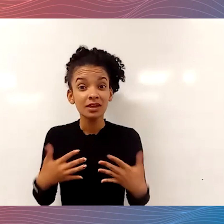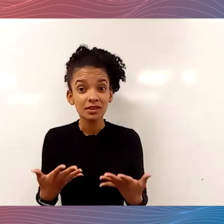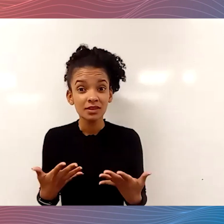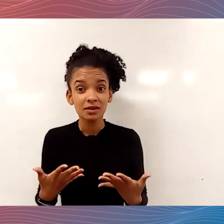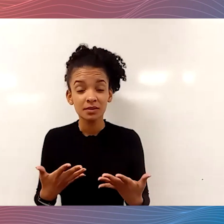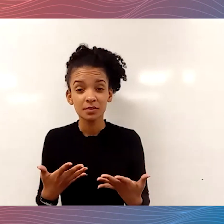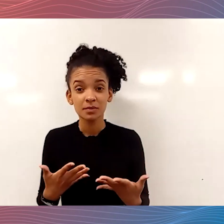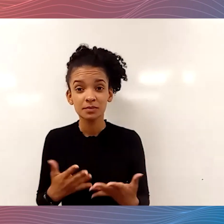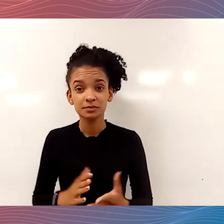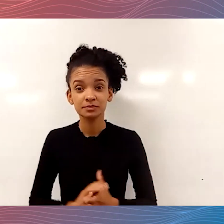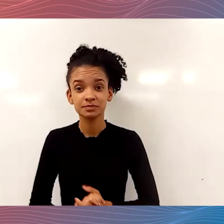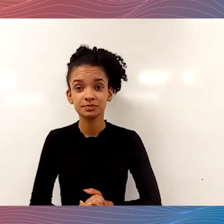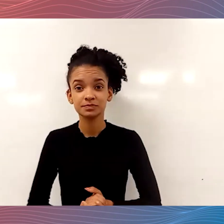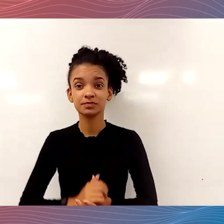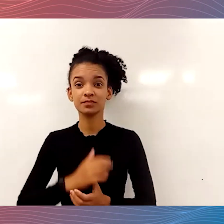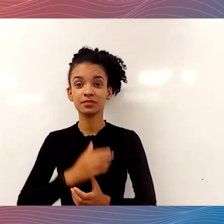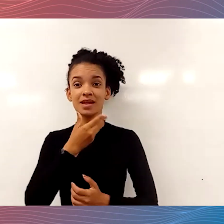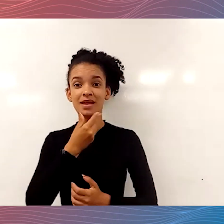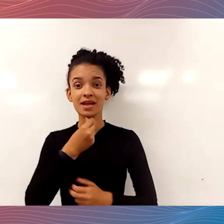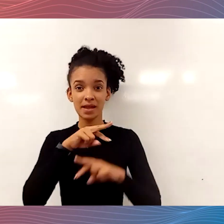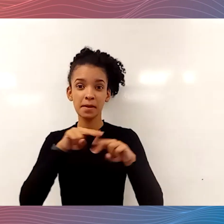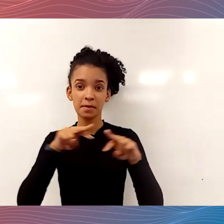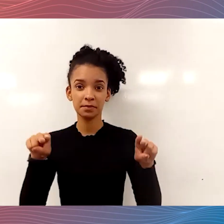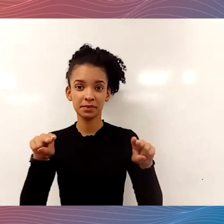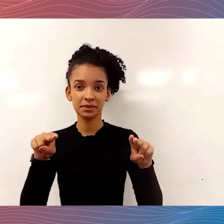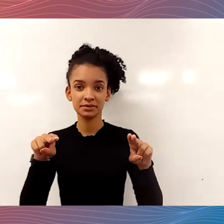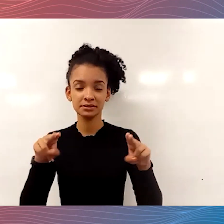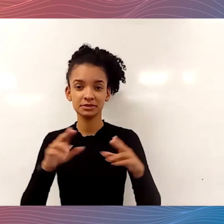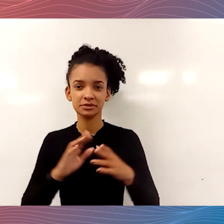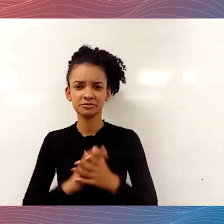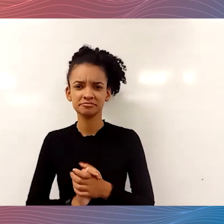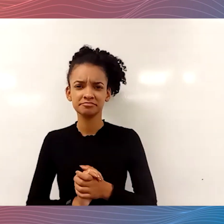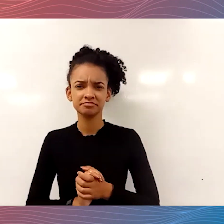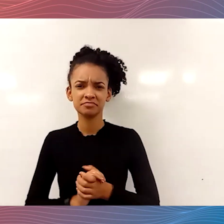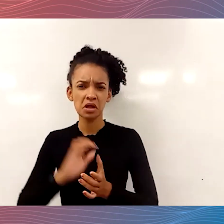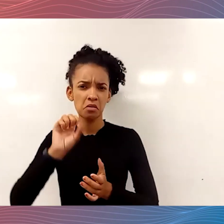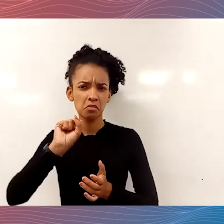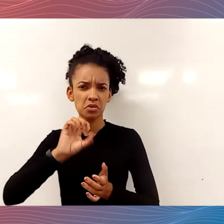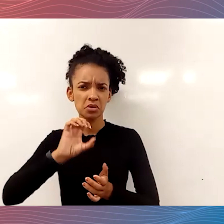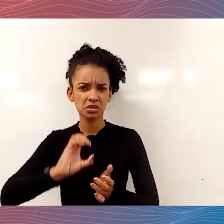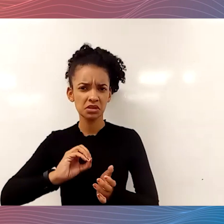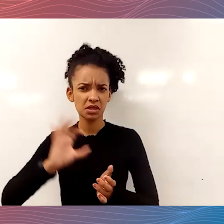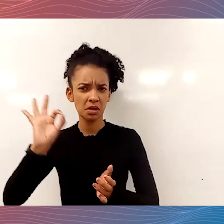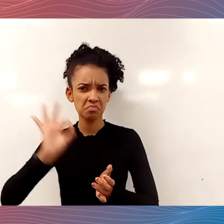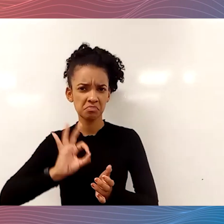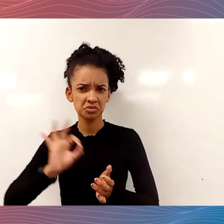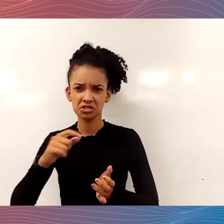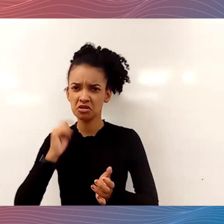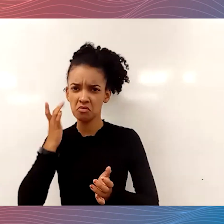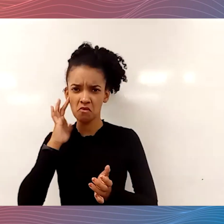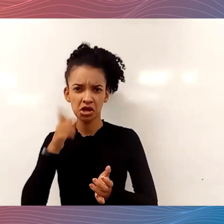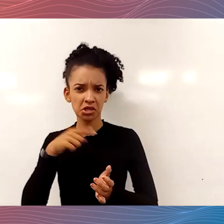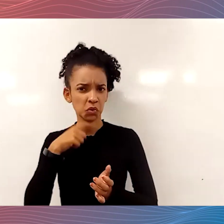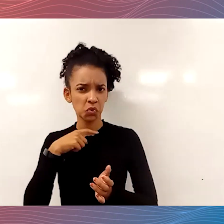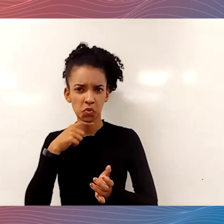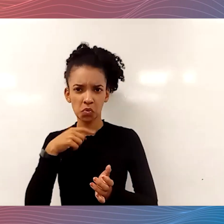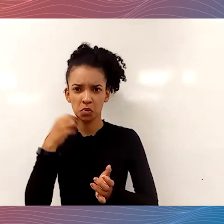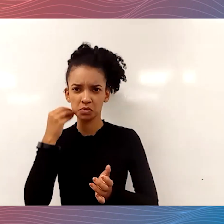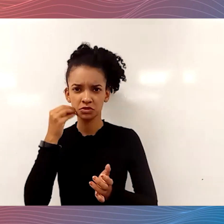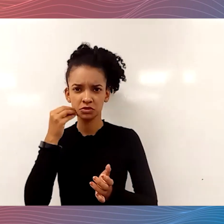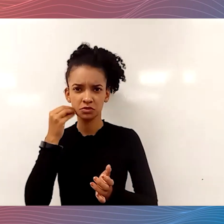as irmãs, acho que pelo menos 80% nunca experimentaram isso. Foram com muito